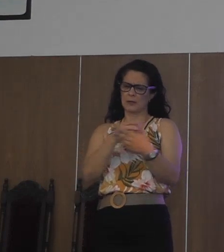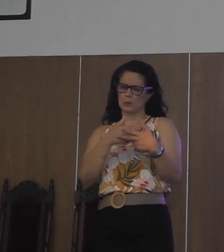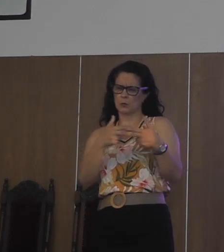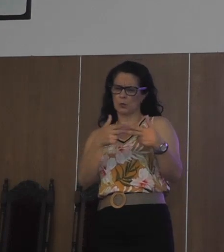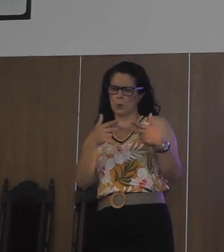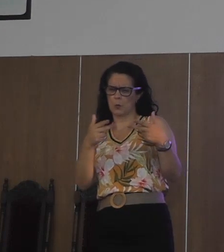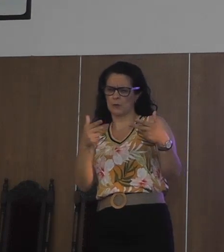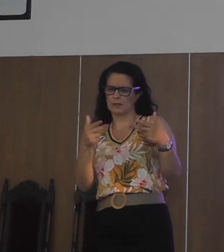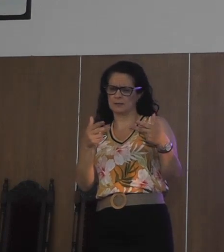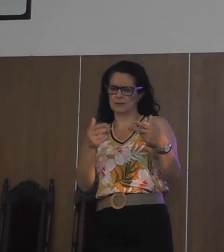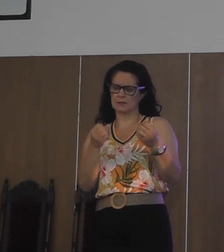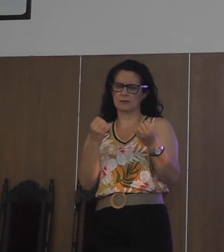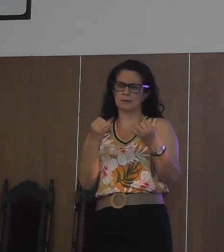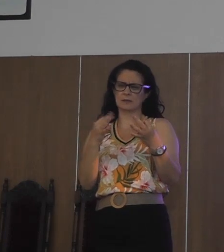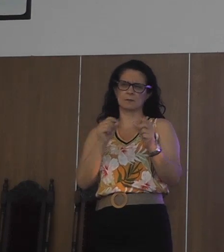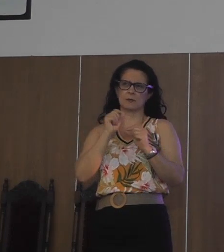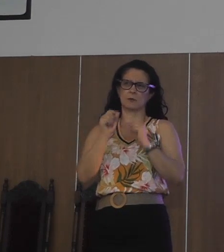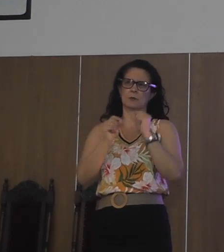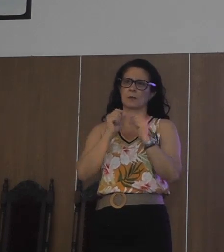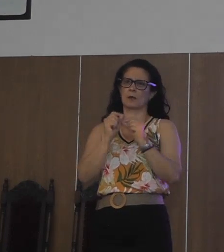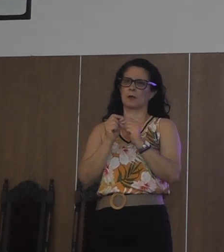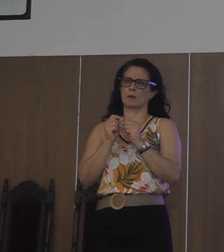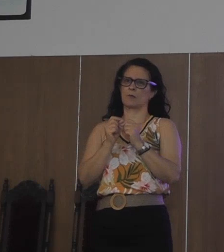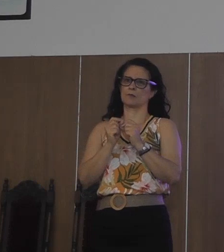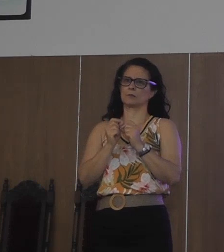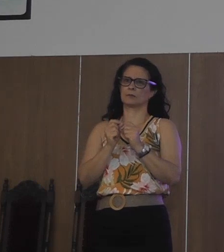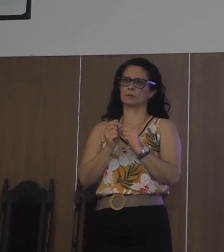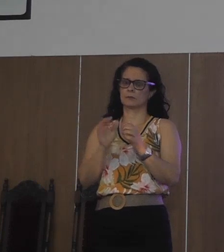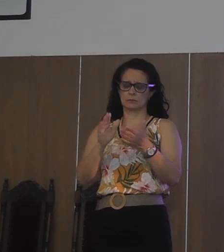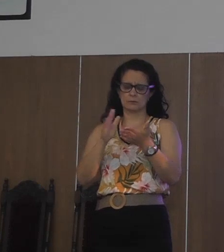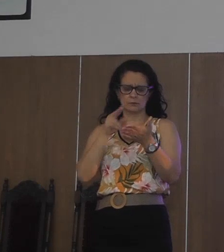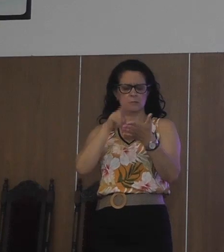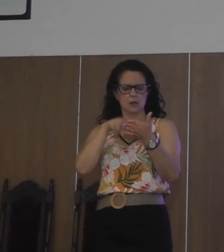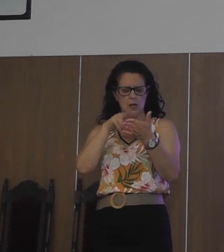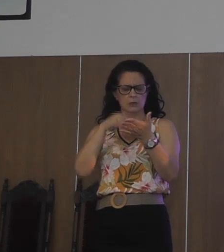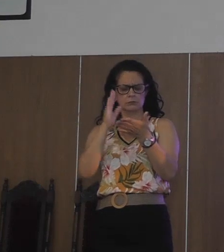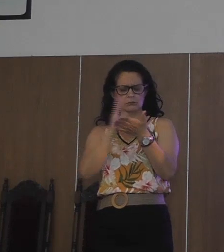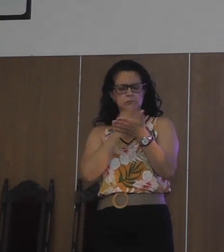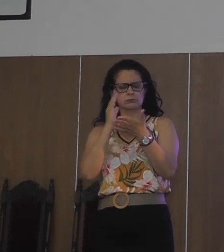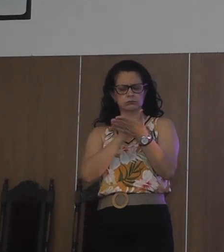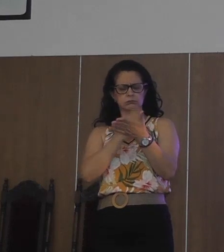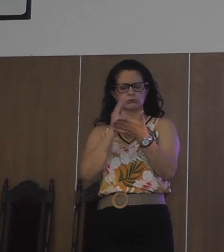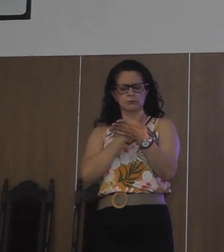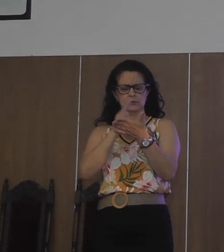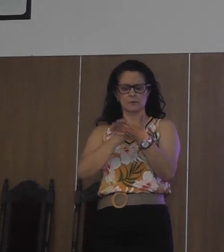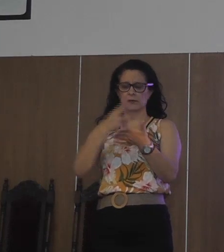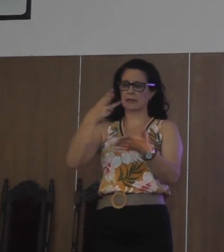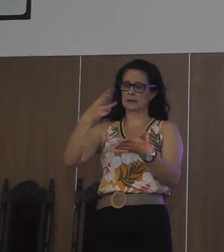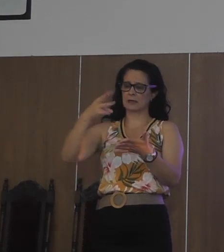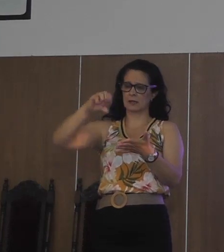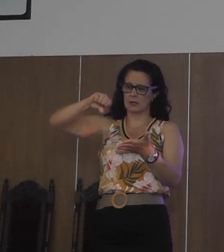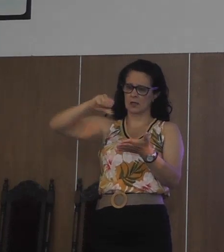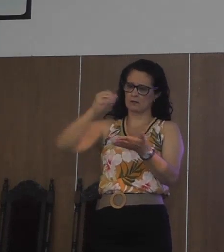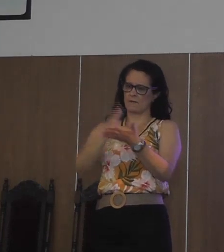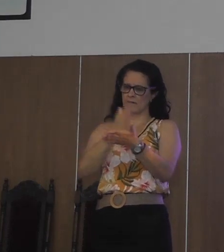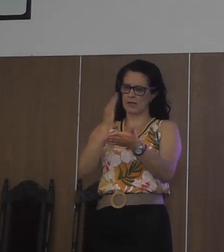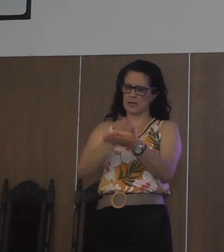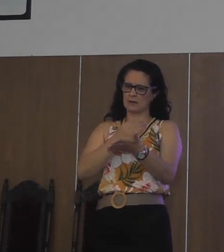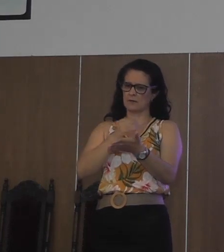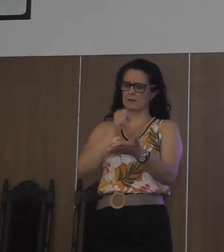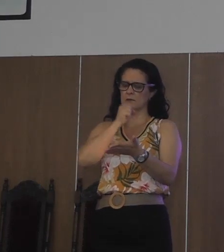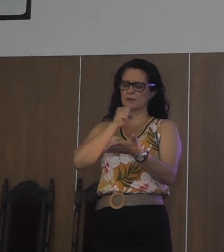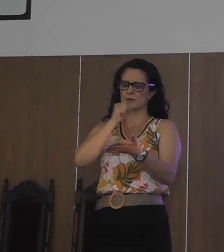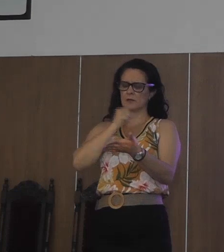maneira clara e objetiva. Todo o Antigo Testamento, em seus 39 livros, em seus mais